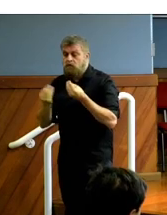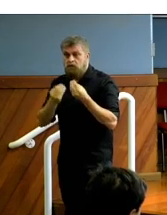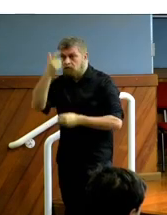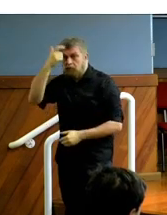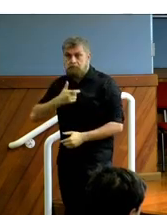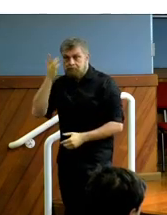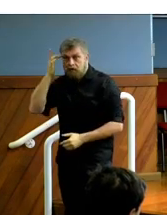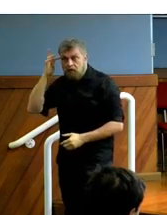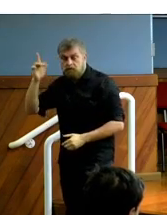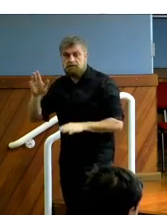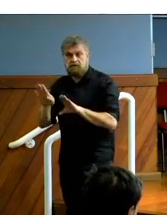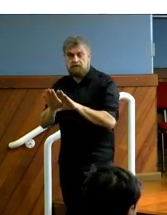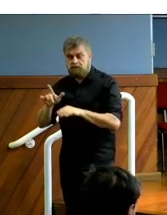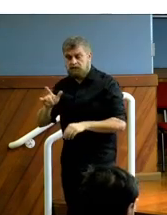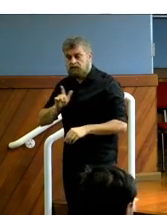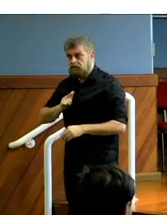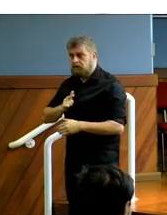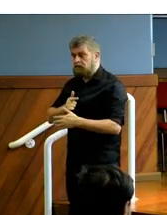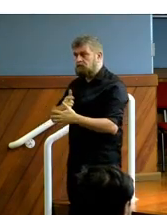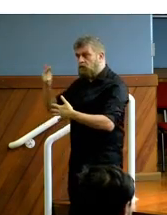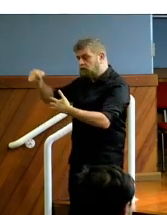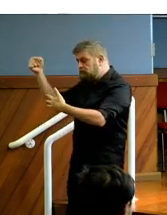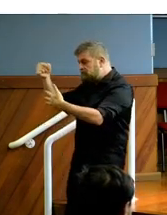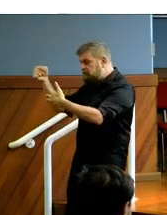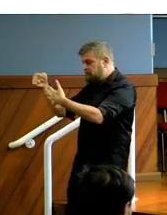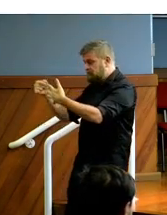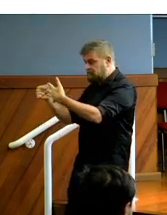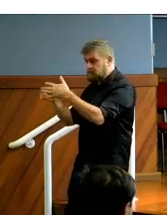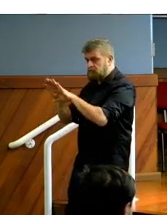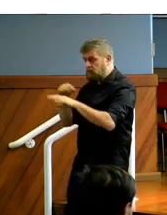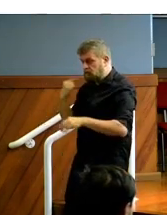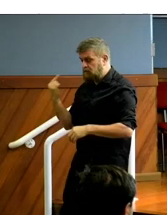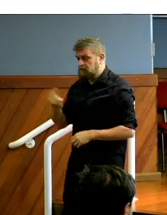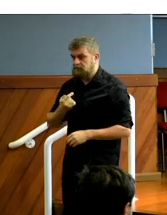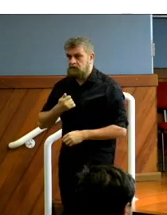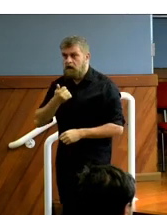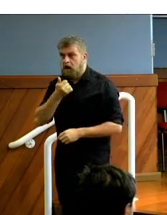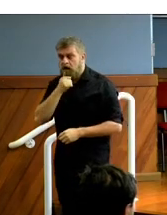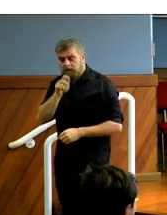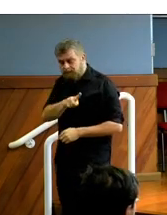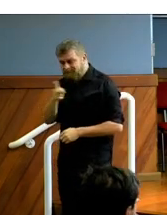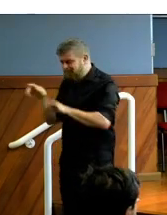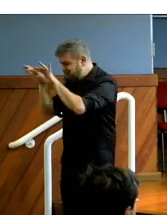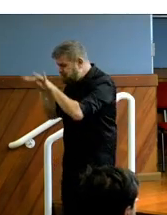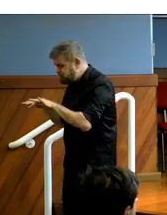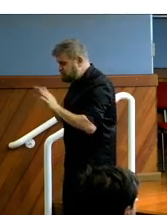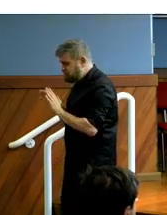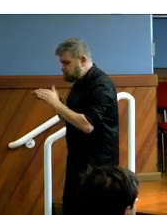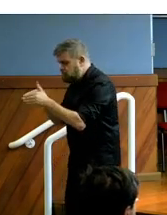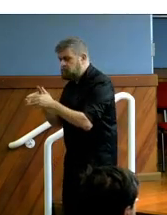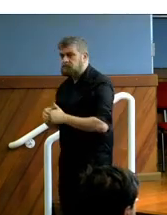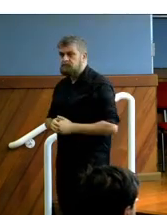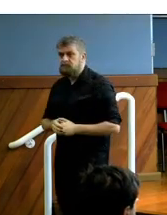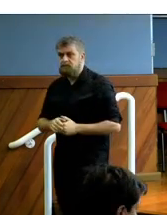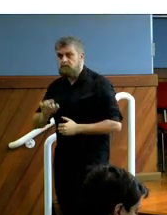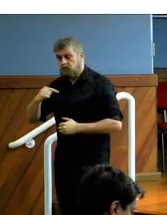Como dar acesso, e fora que a gente vai ver que tem outras questões, né, que a gente está atrelado ainda a esse digital, né? E aí vamos lá. O que